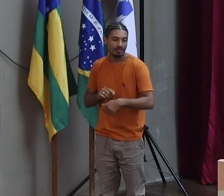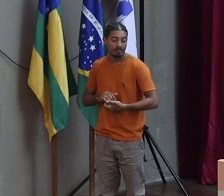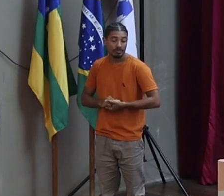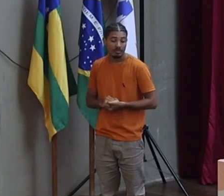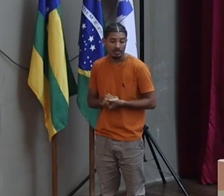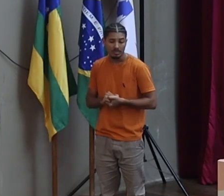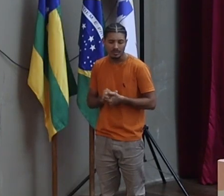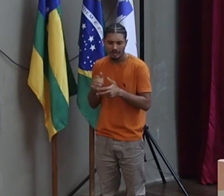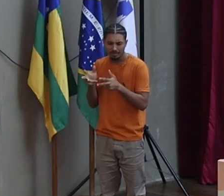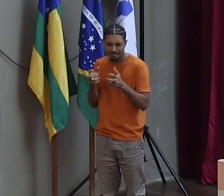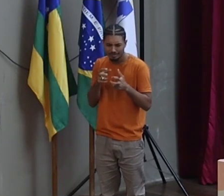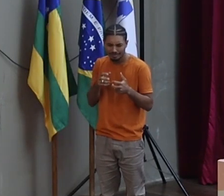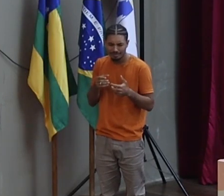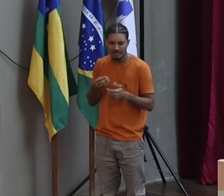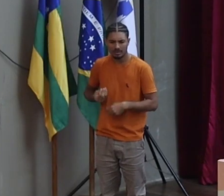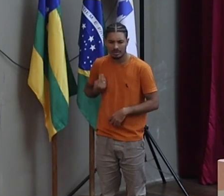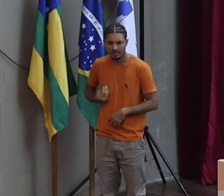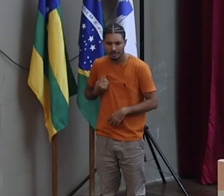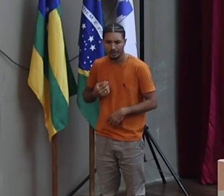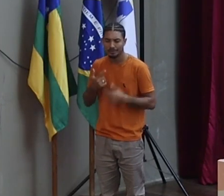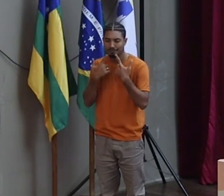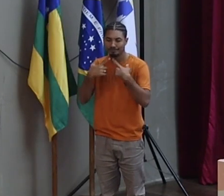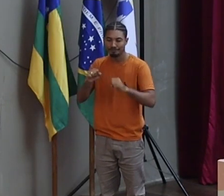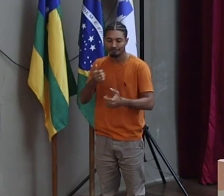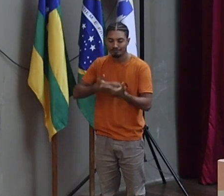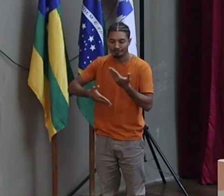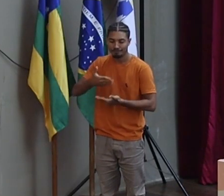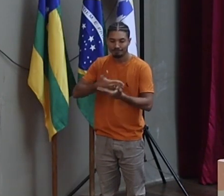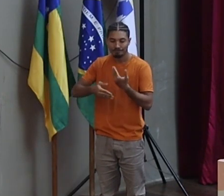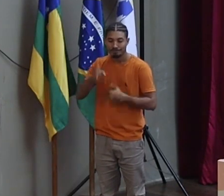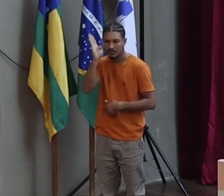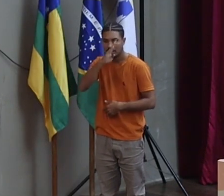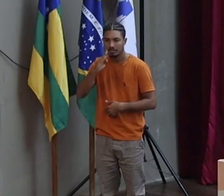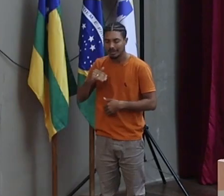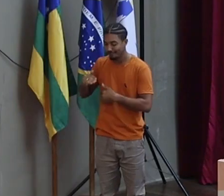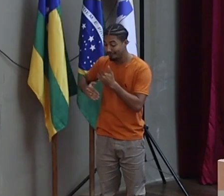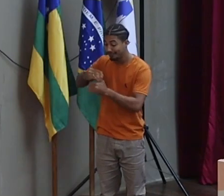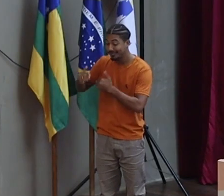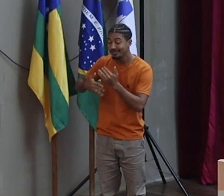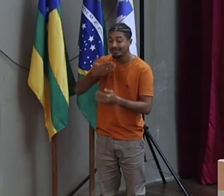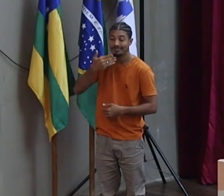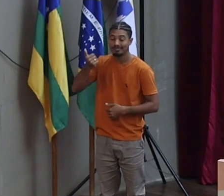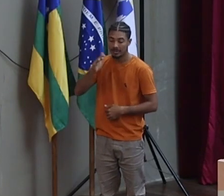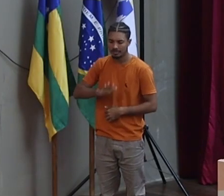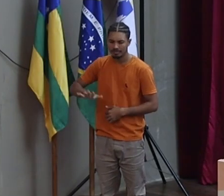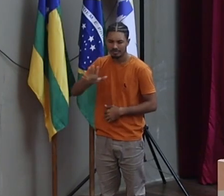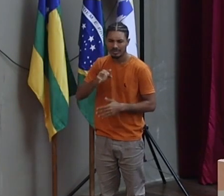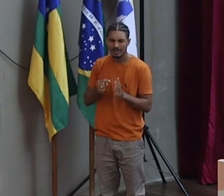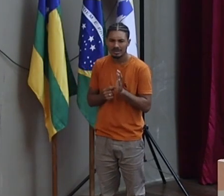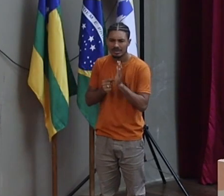o momento atual da linguística aplicada no Brasil é de amadurecimento na área, como mostra a